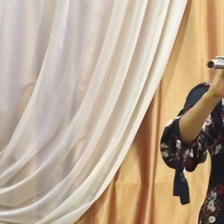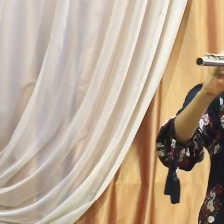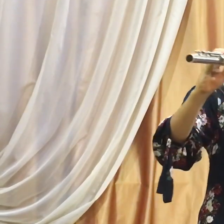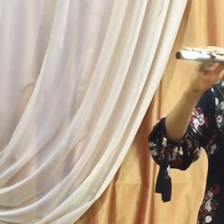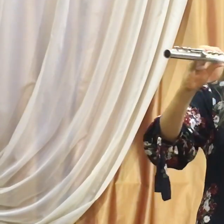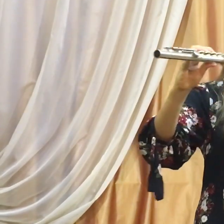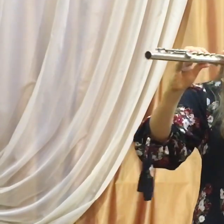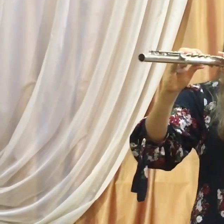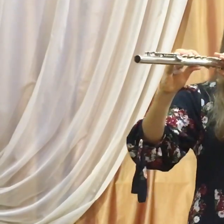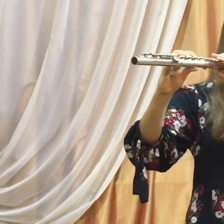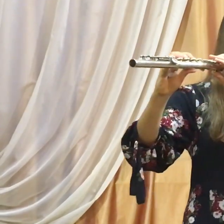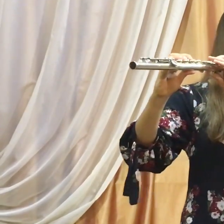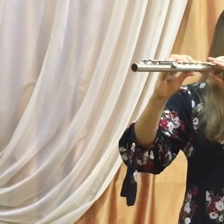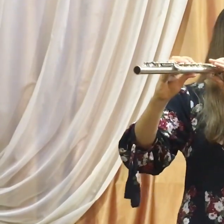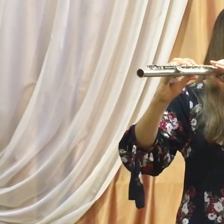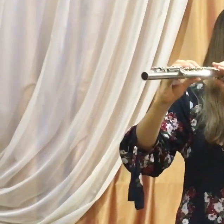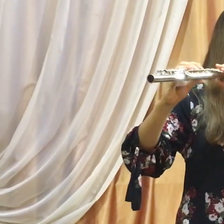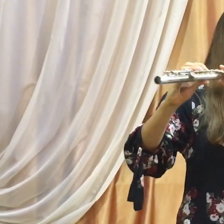i